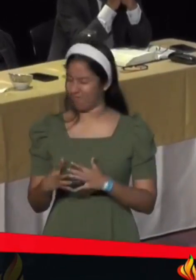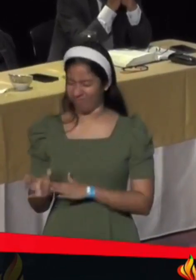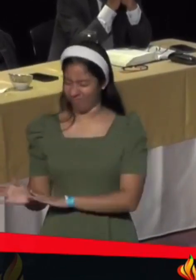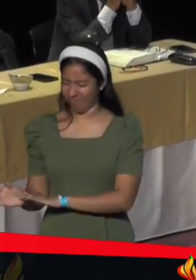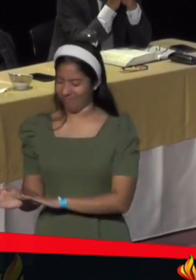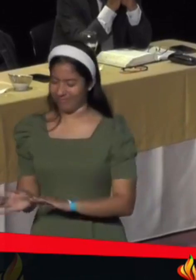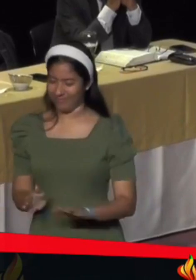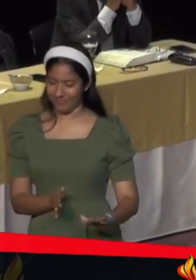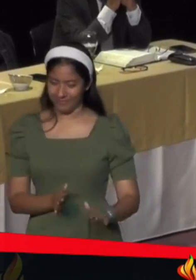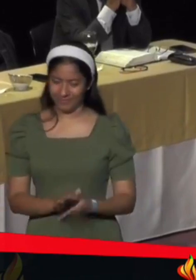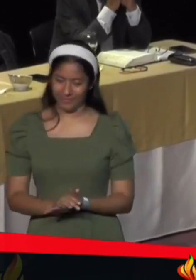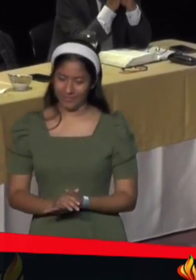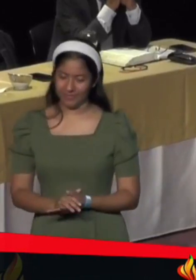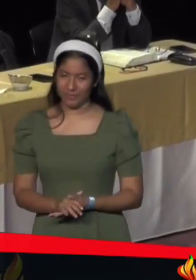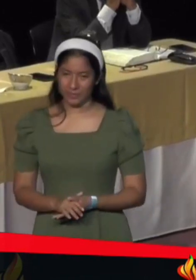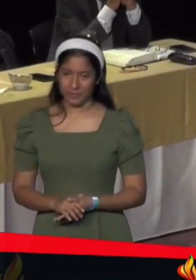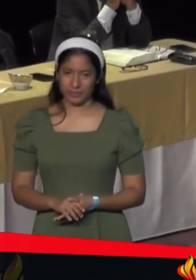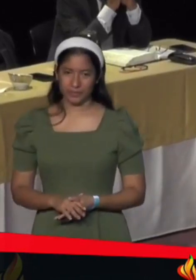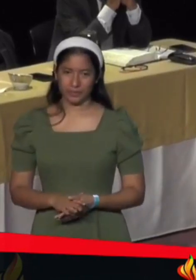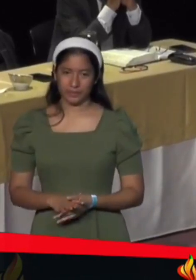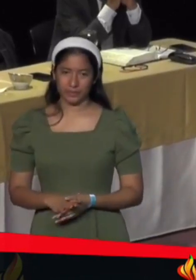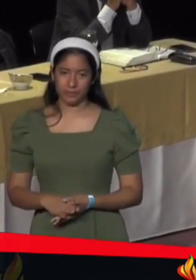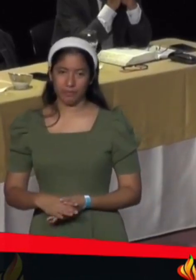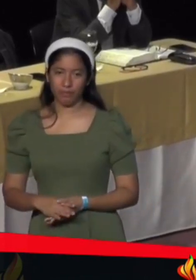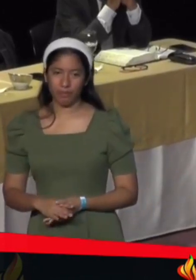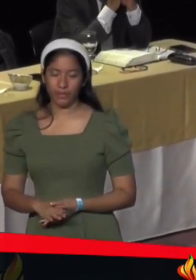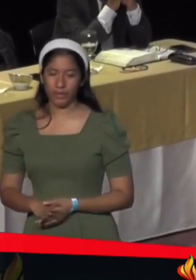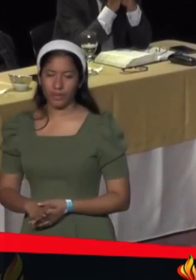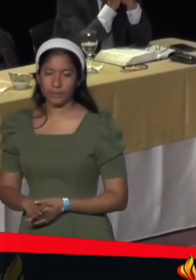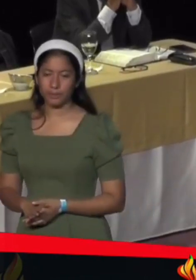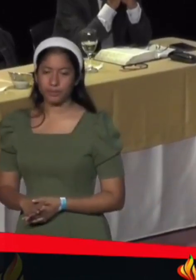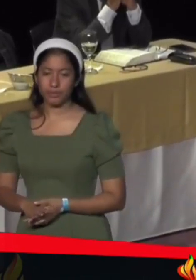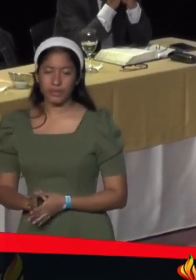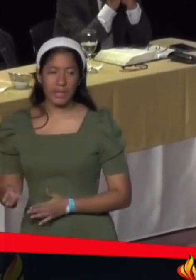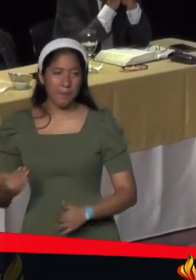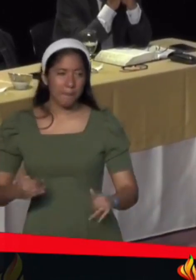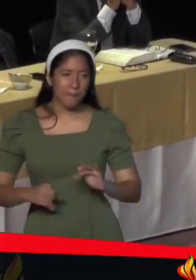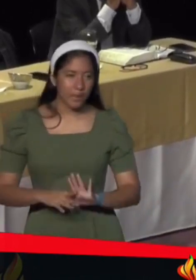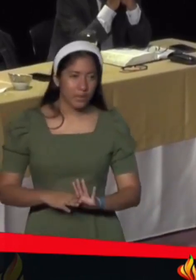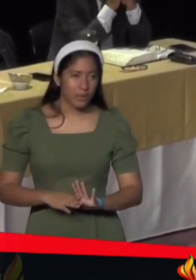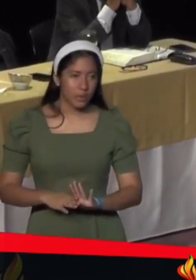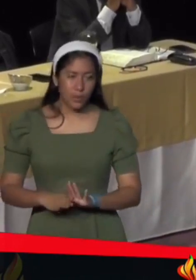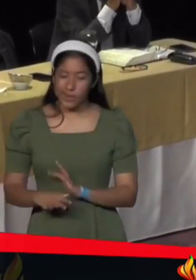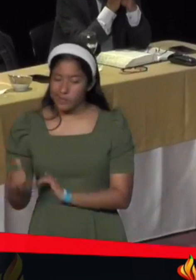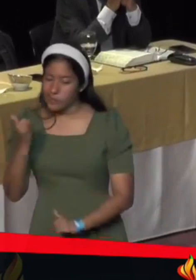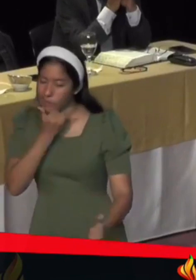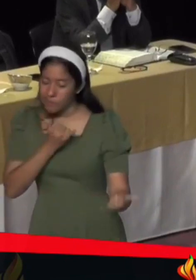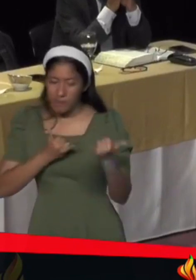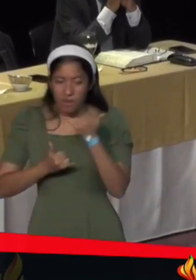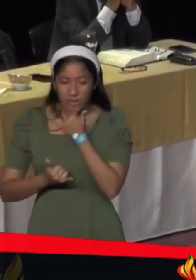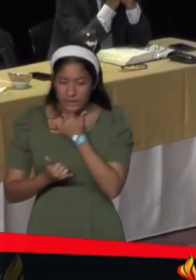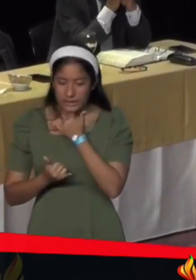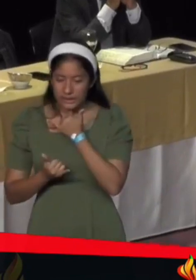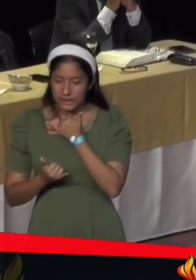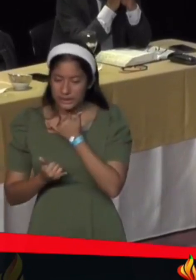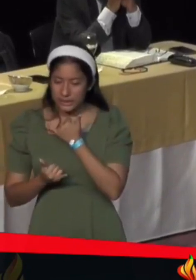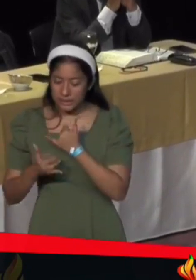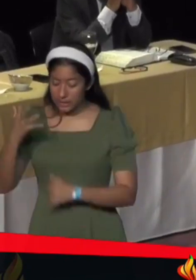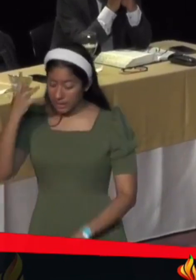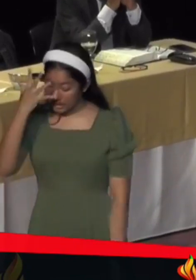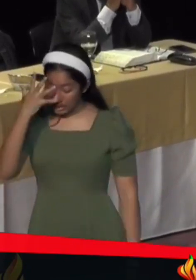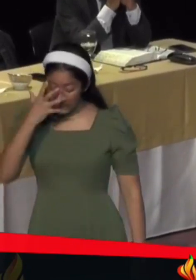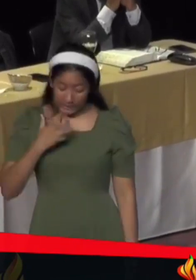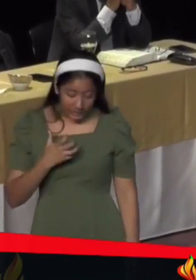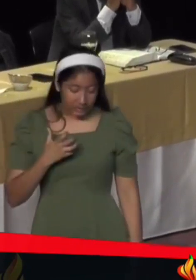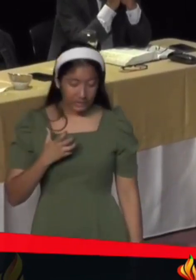Nueve de diez fracasos pasan porque siempre la gente tiene un plan B. El llamado no tiene plan